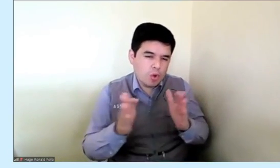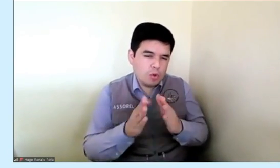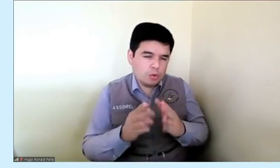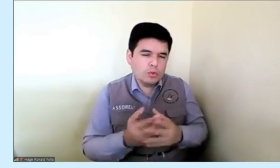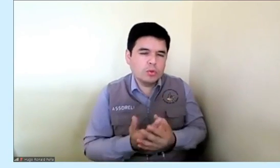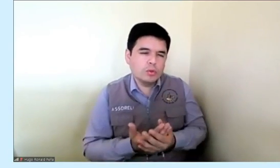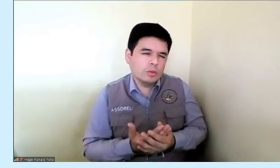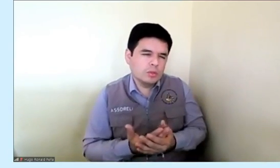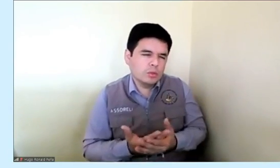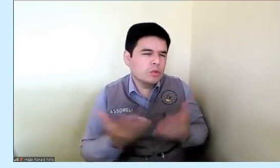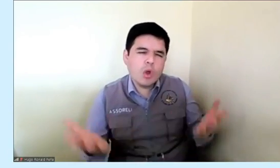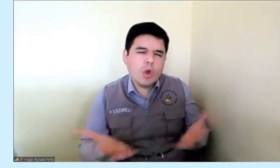Lo más corto.